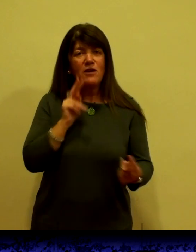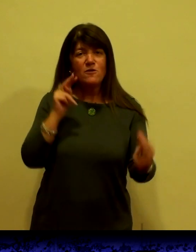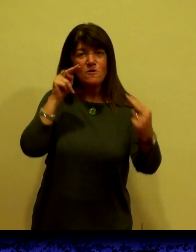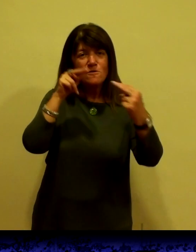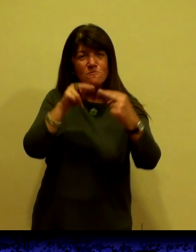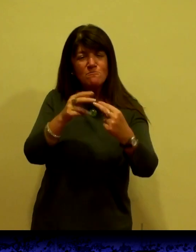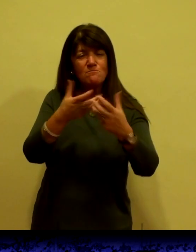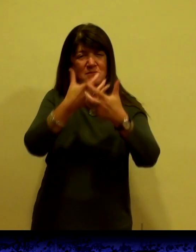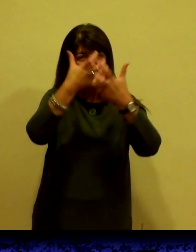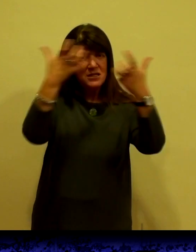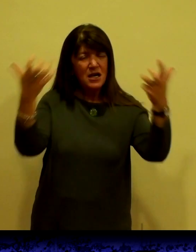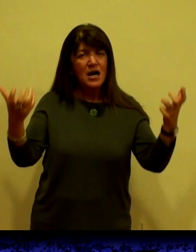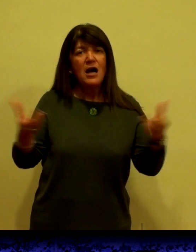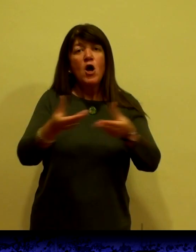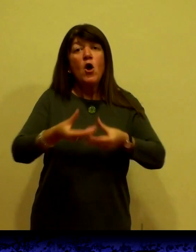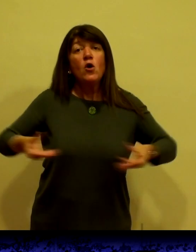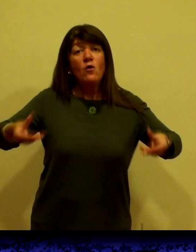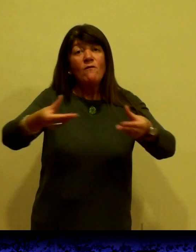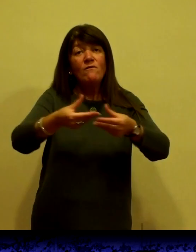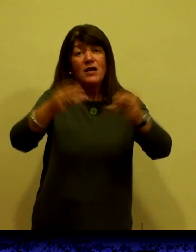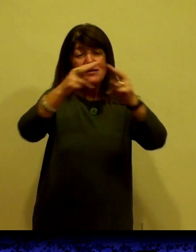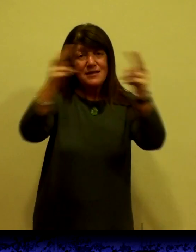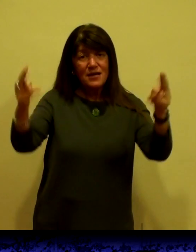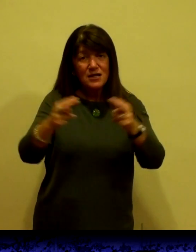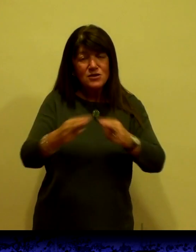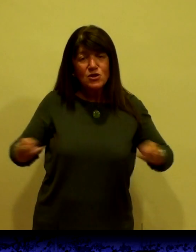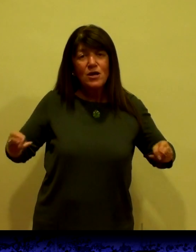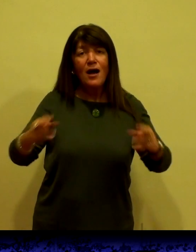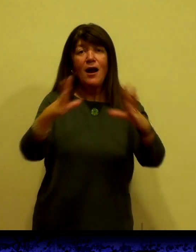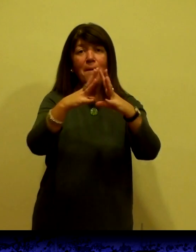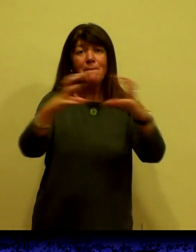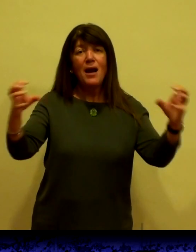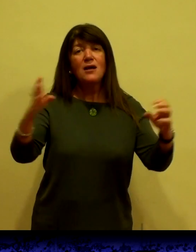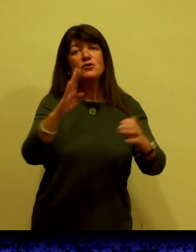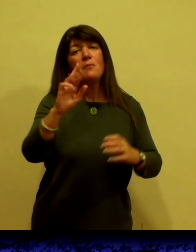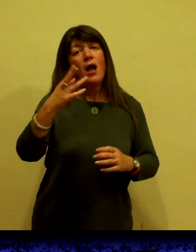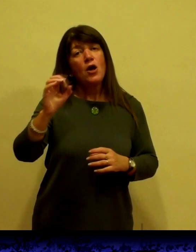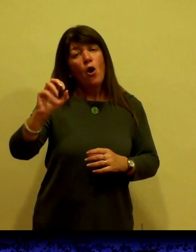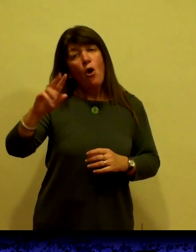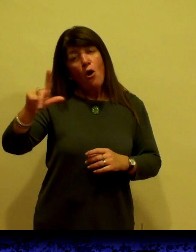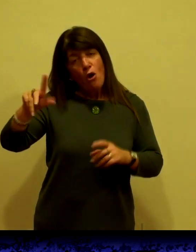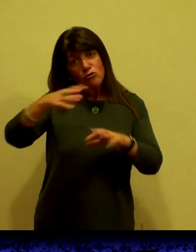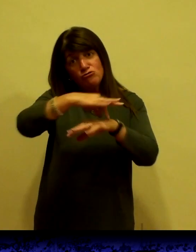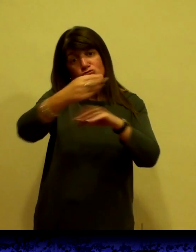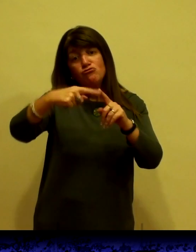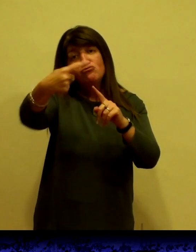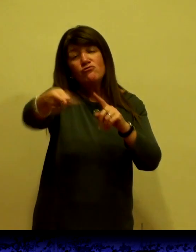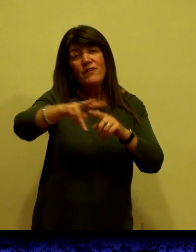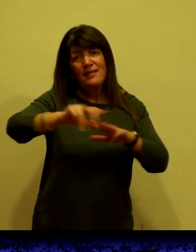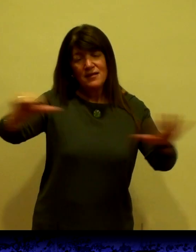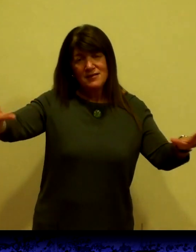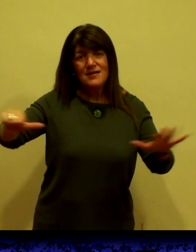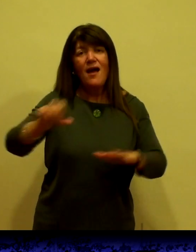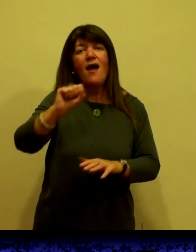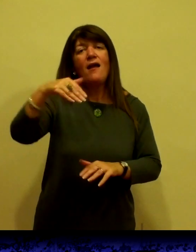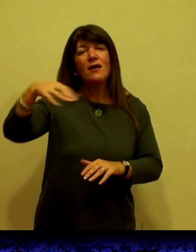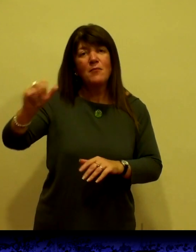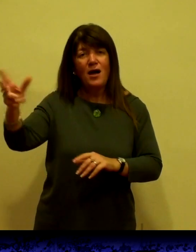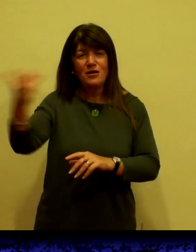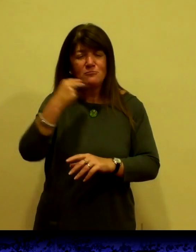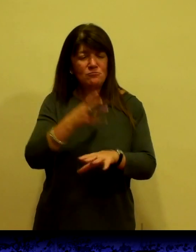che sarà lunedì 26 a Palazzo Barolo. Mi fermo qui perché Anna Maria ci dirà tutto e il contrario di tutto.